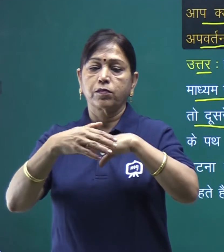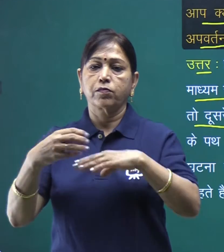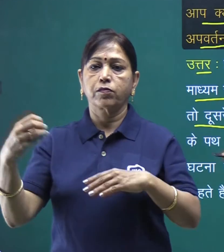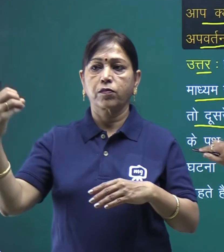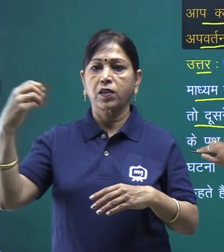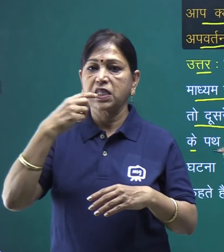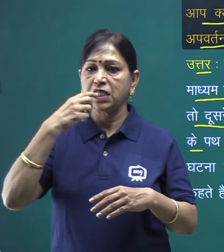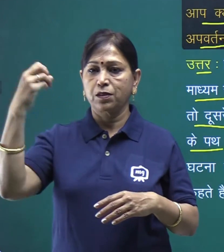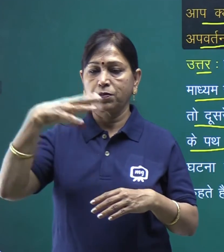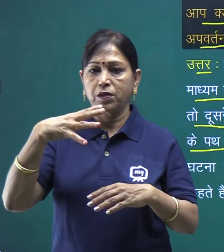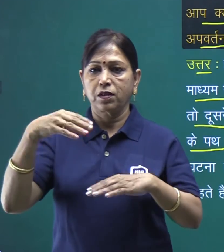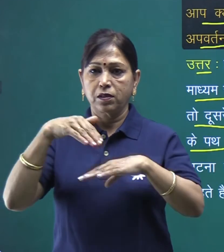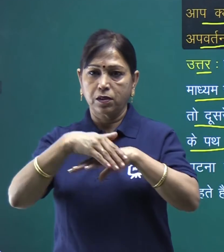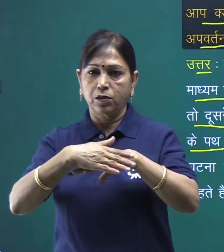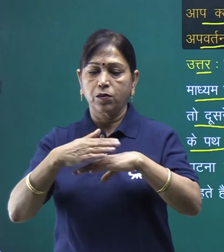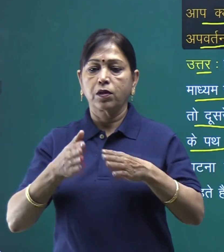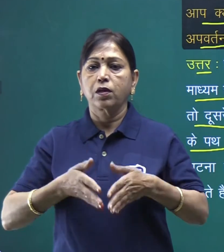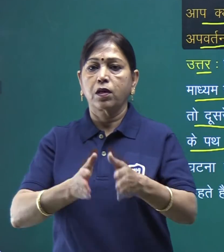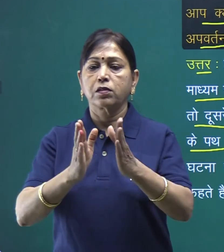प्रकाश किरणों के पथ में